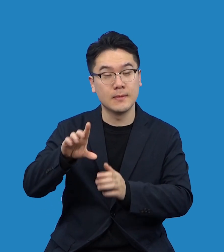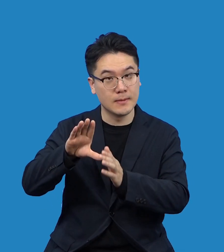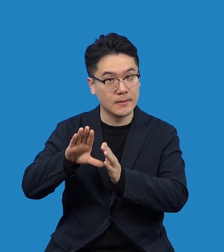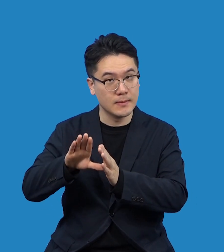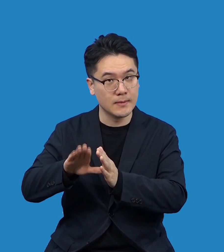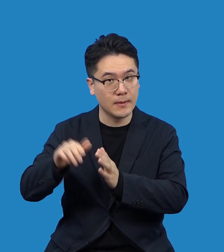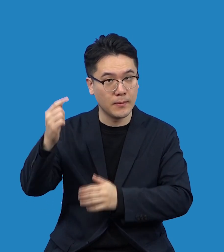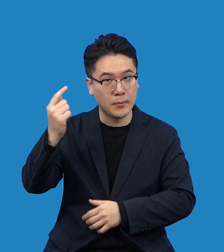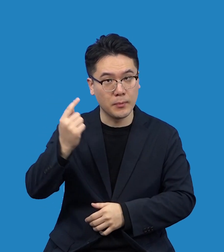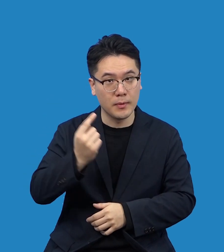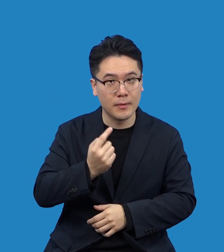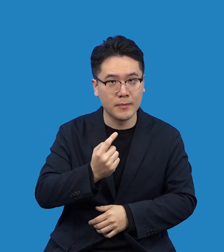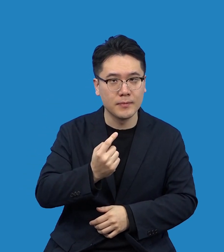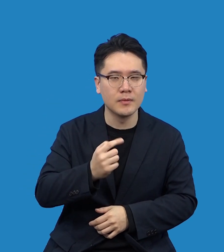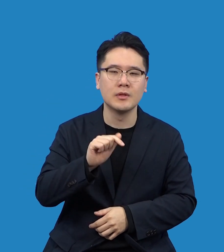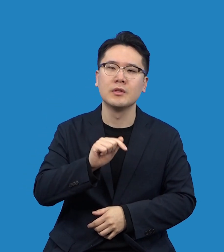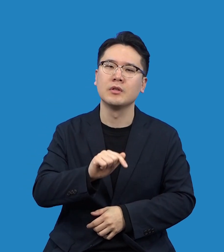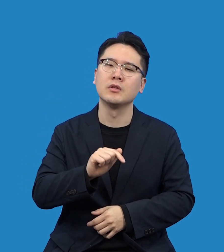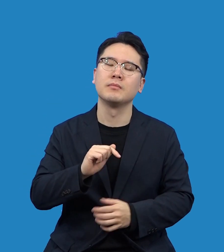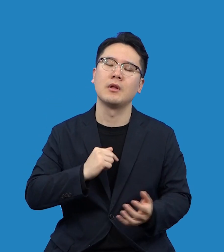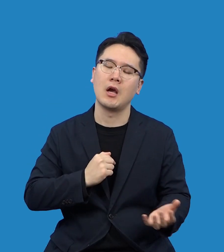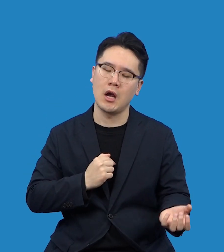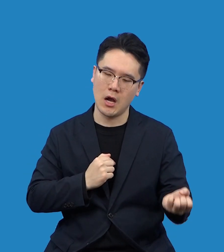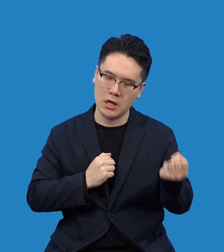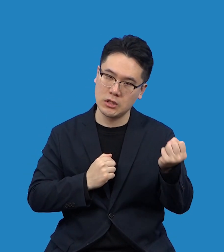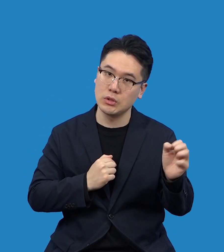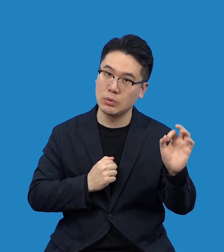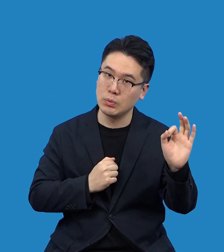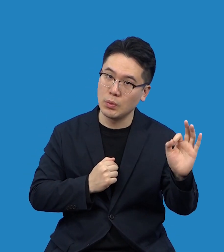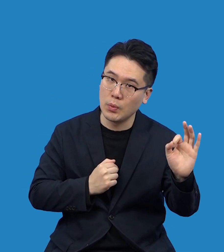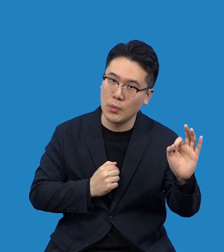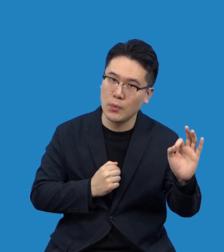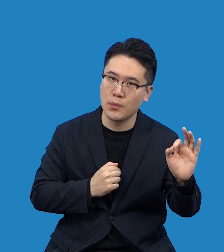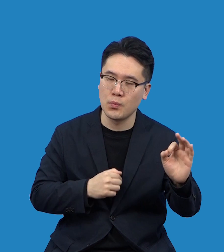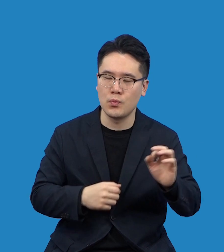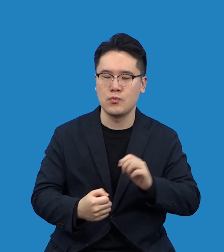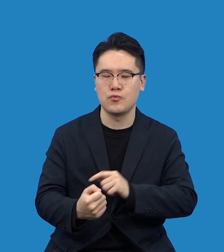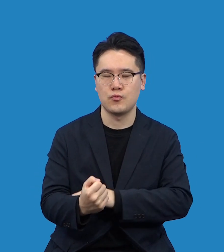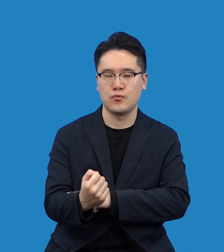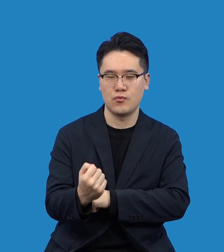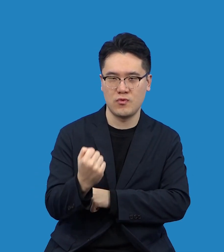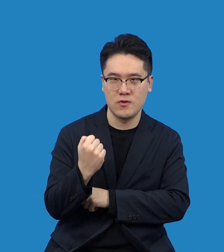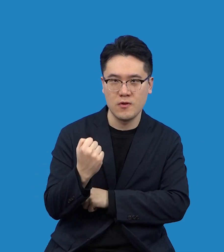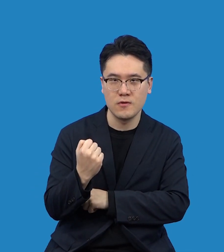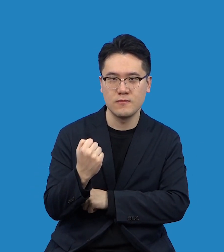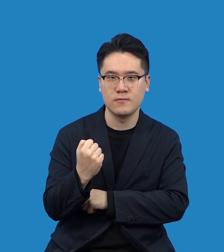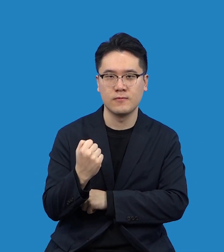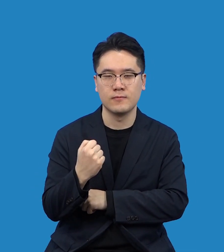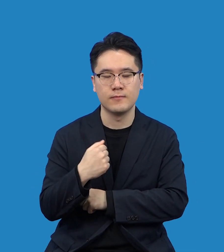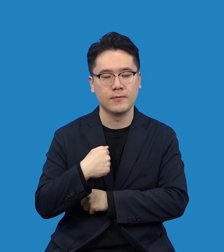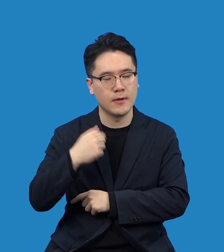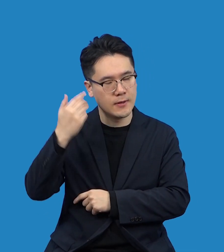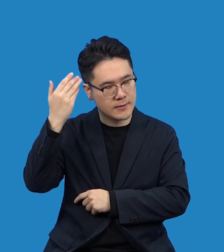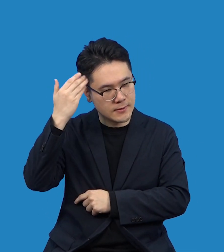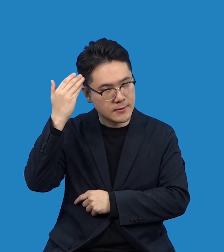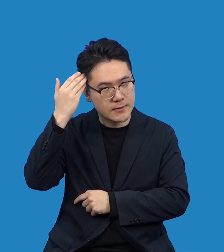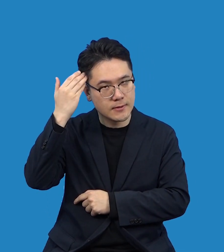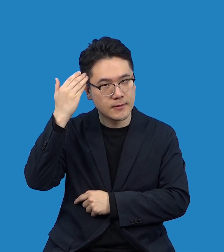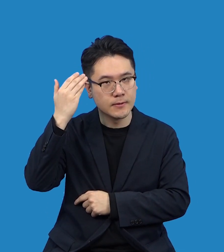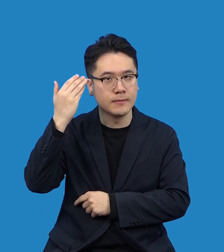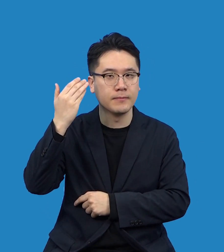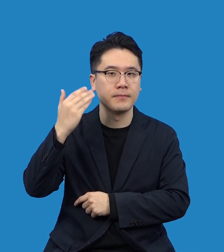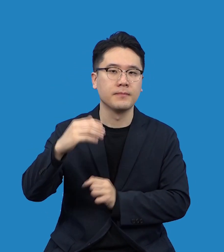돈, 내가 쟁취했던 권력, 내가 얻었던 지식